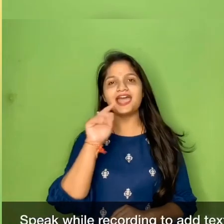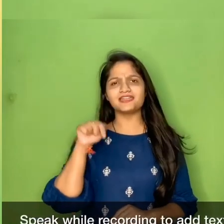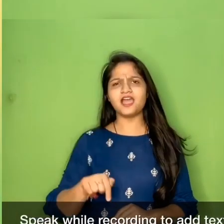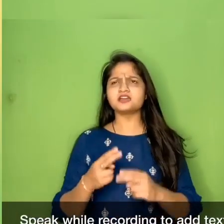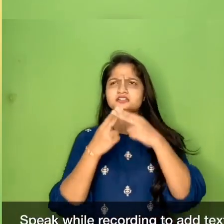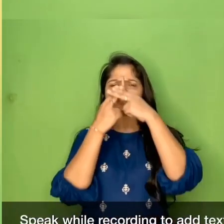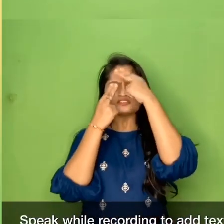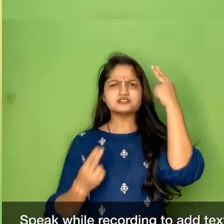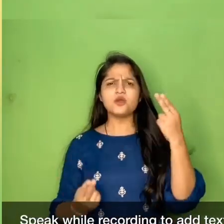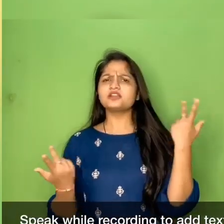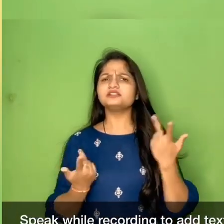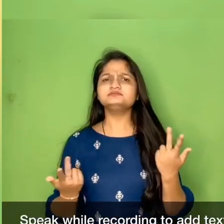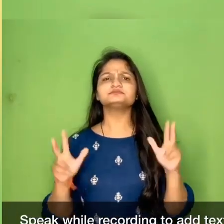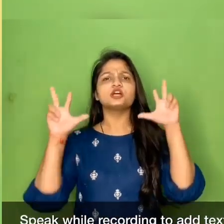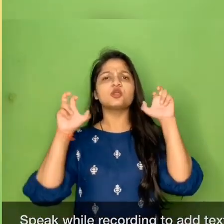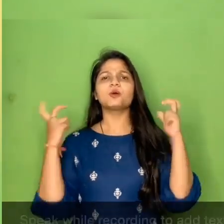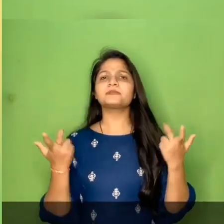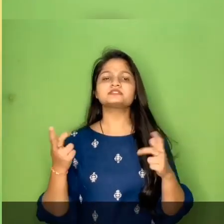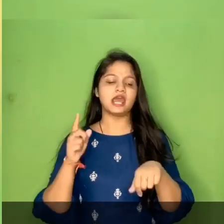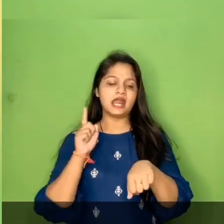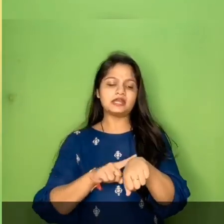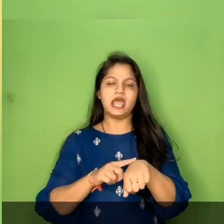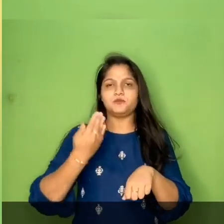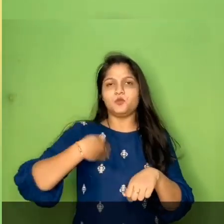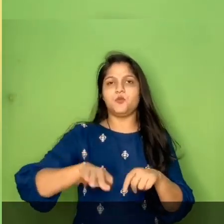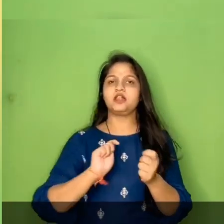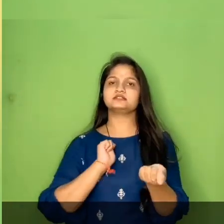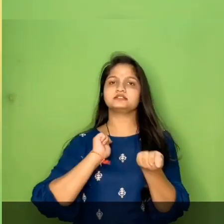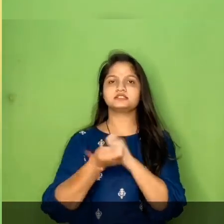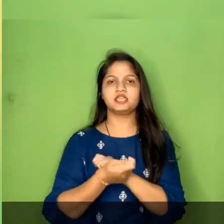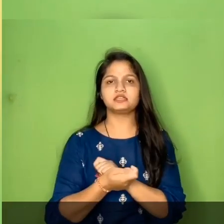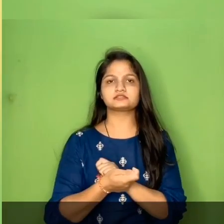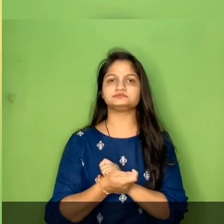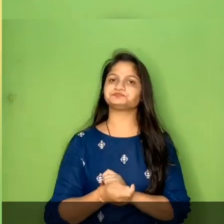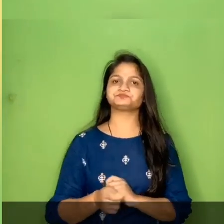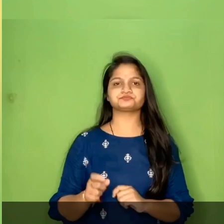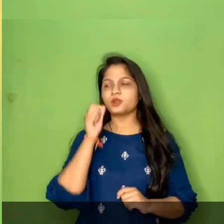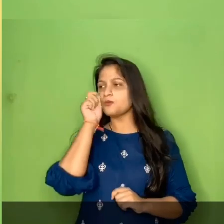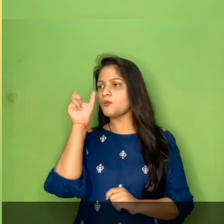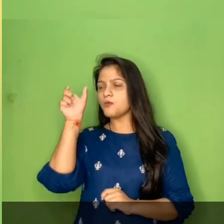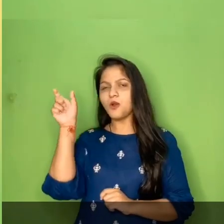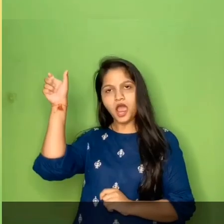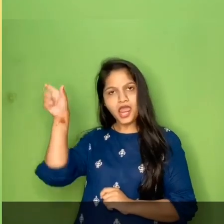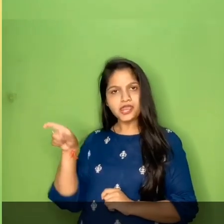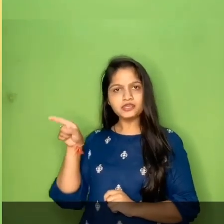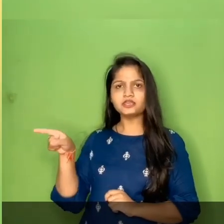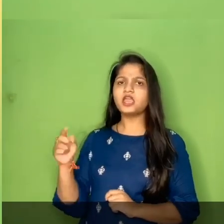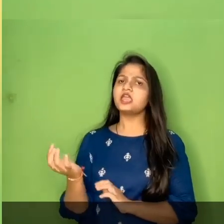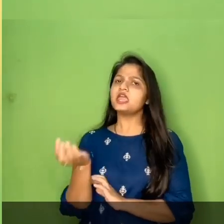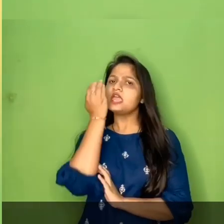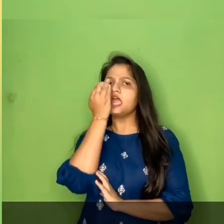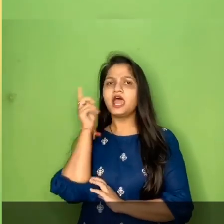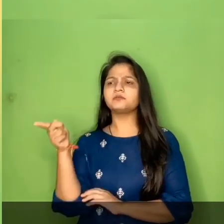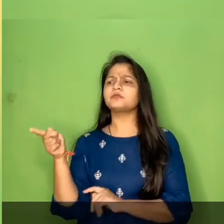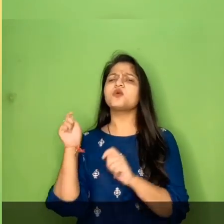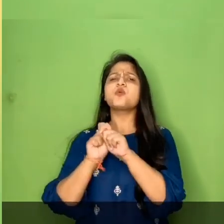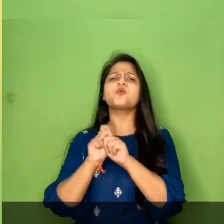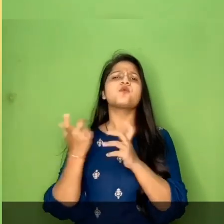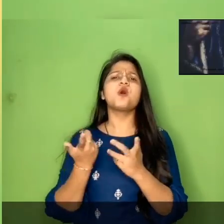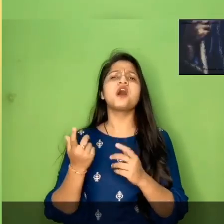हेलो। आज की हमारी कहानी का विषय है ये समय भी बदल जाएगा। एक व्यक्ति था जो कि साधु था और